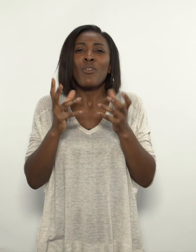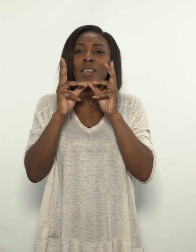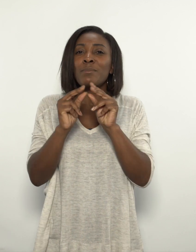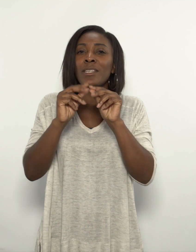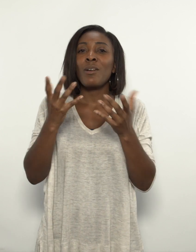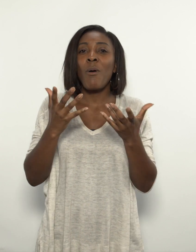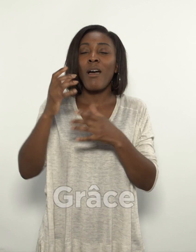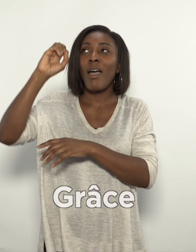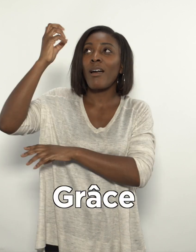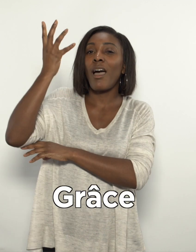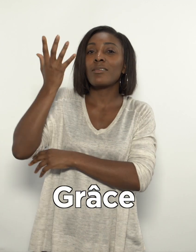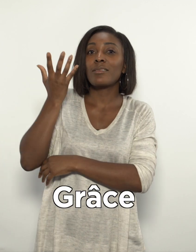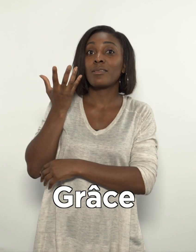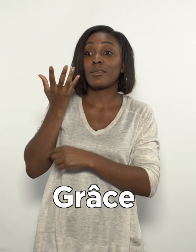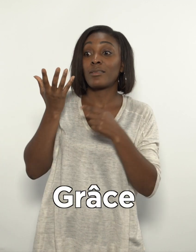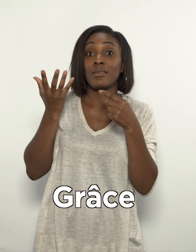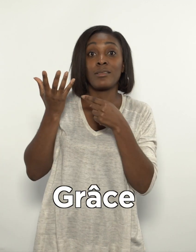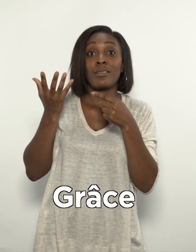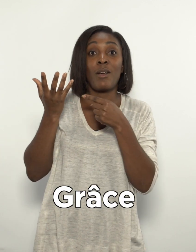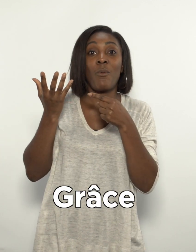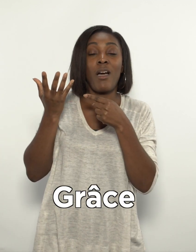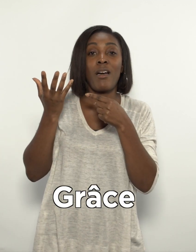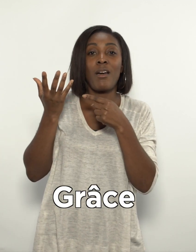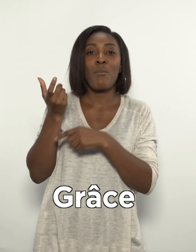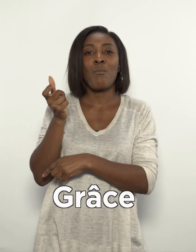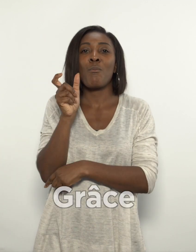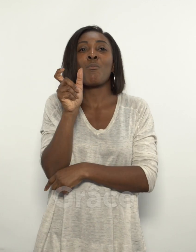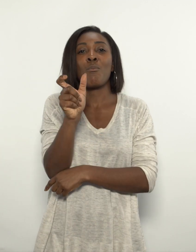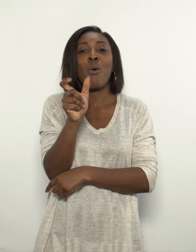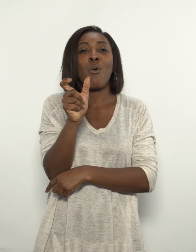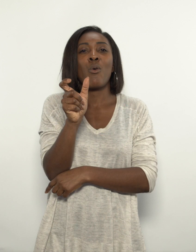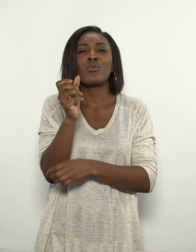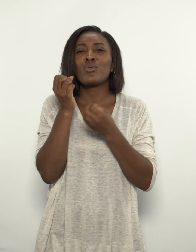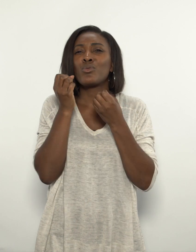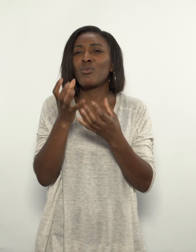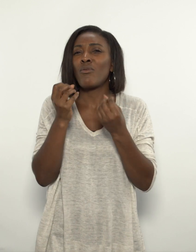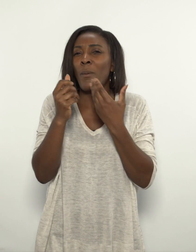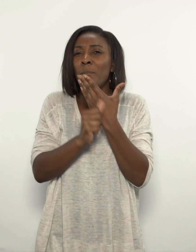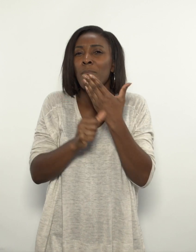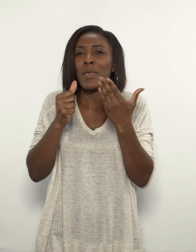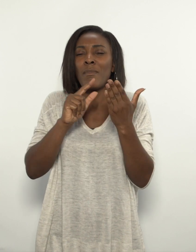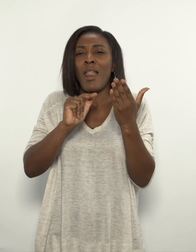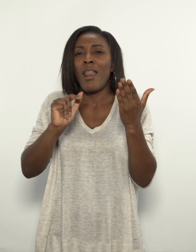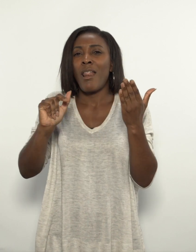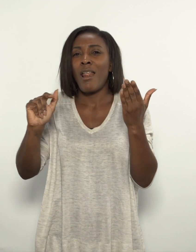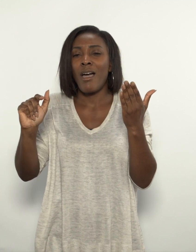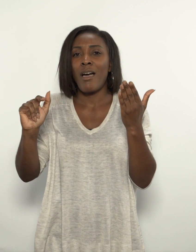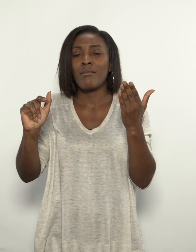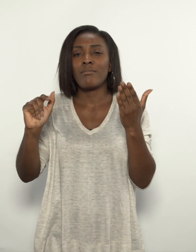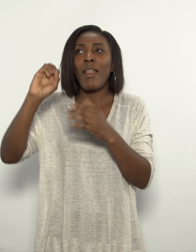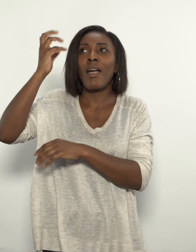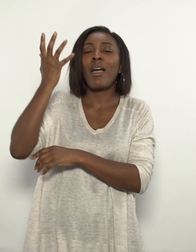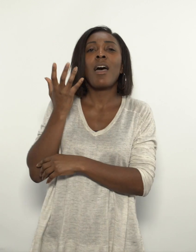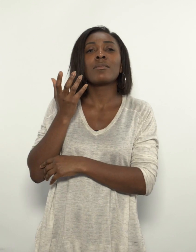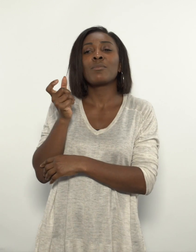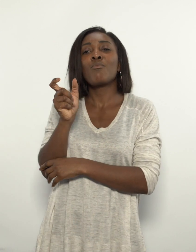vous parler de la grâce. La grâce est un mot, est un terme qu'on retrouve souvent dans la Bible. Et on